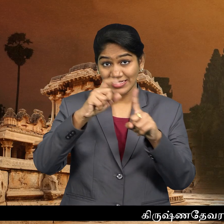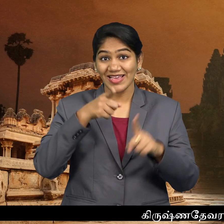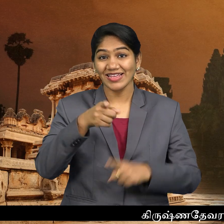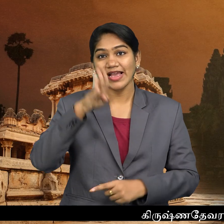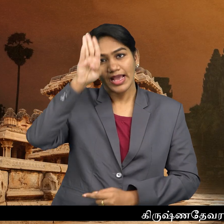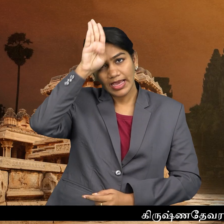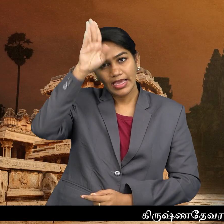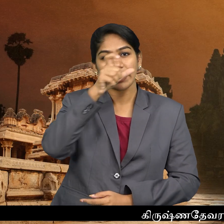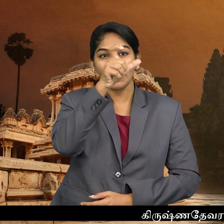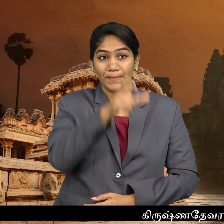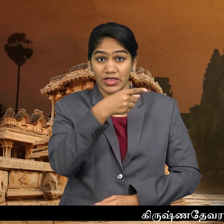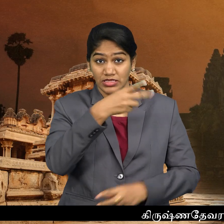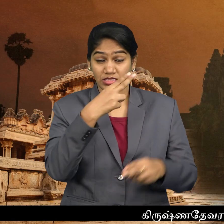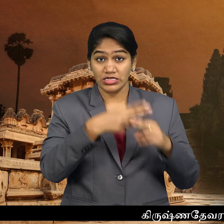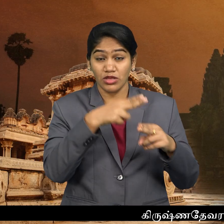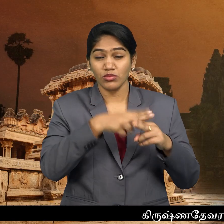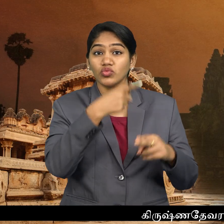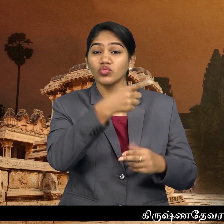கிருஷ்ணதேவராயர் ஆட்சியாளர்.